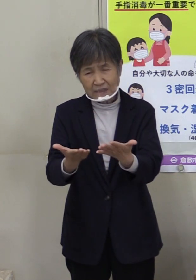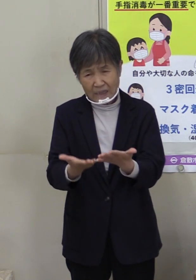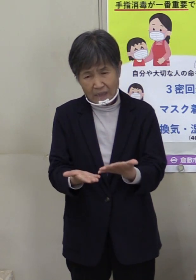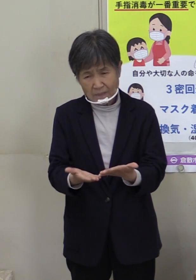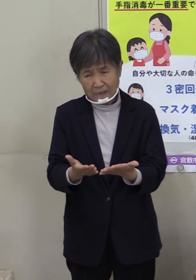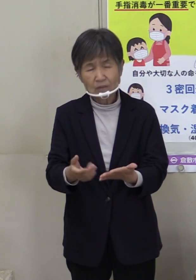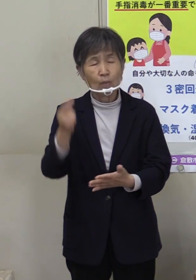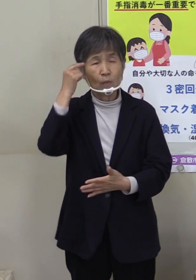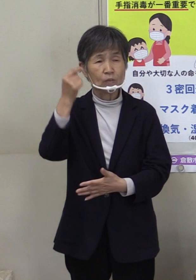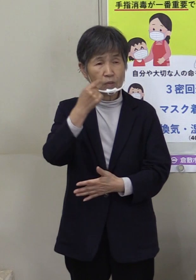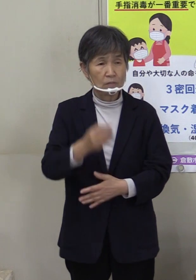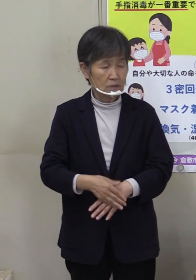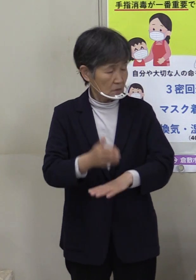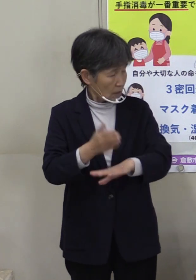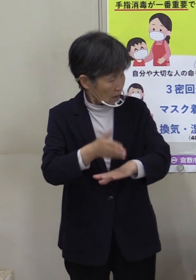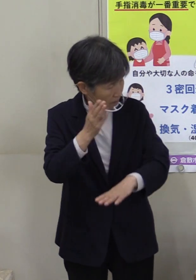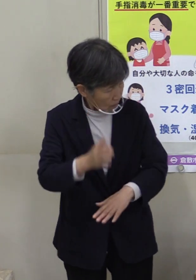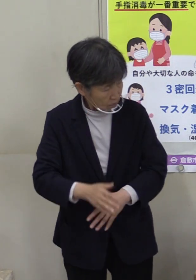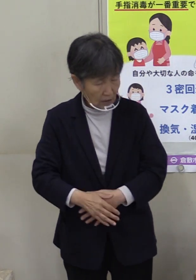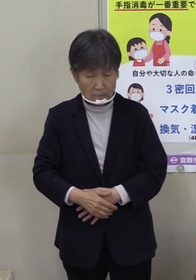。 ありがとうございます。